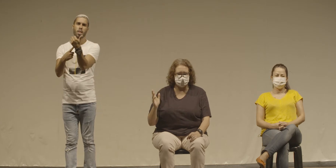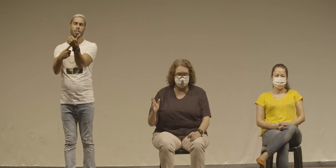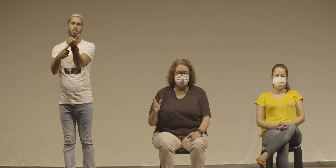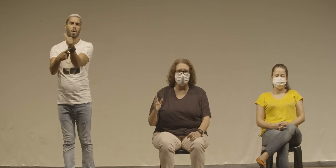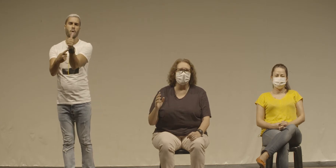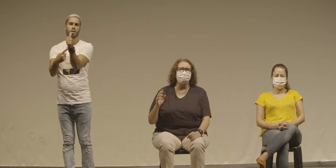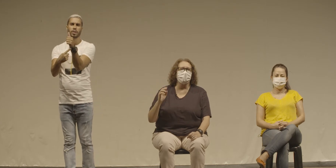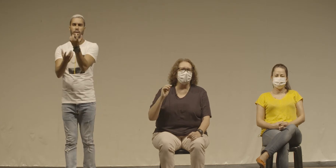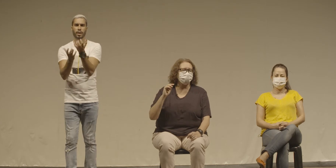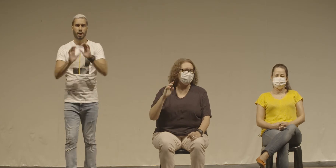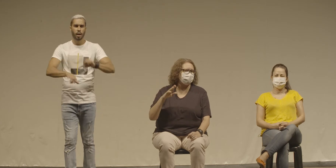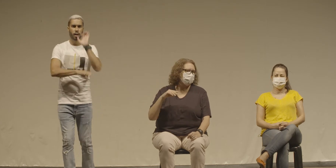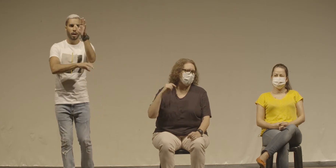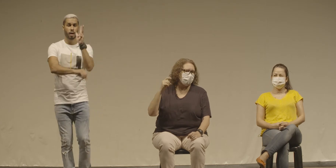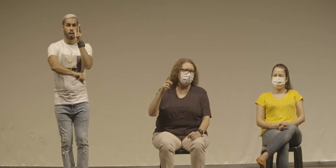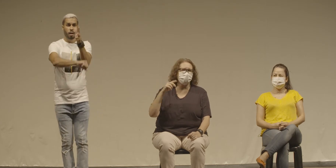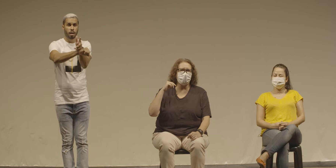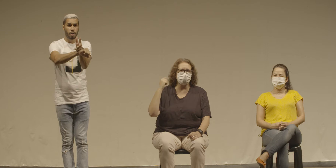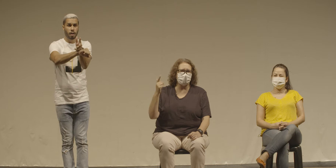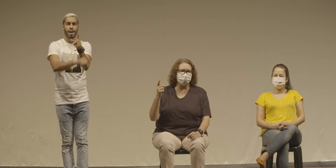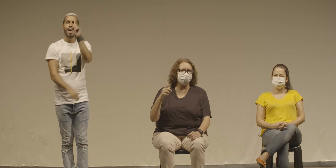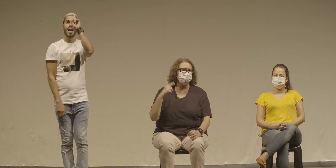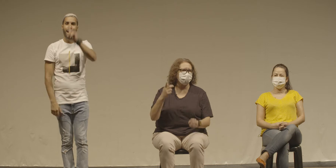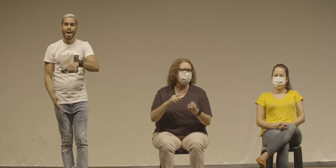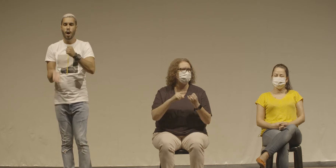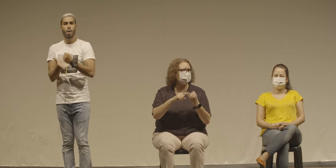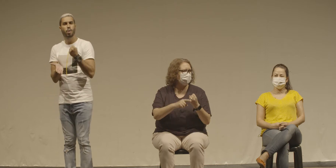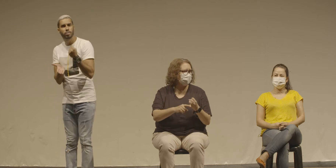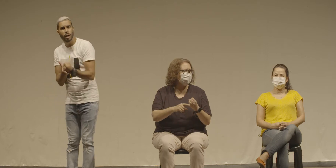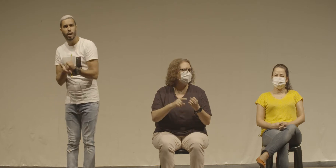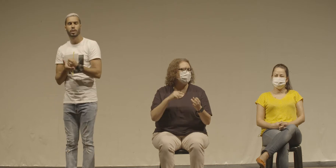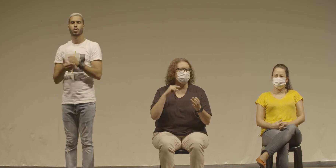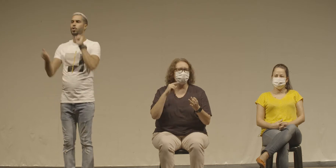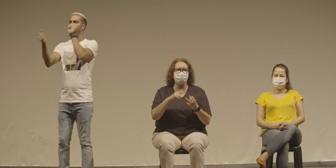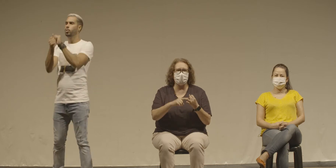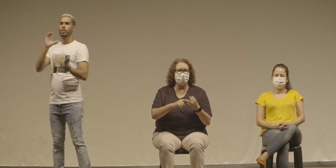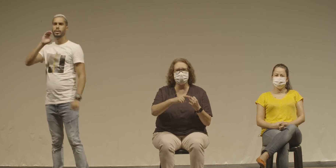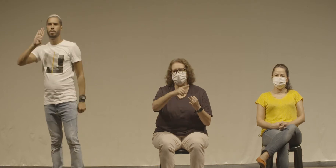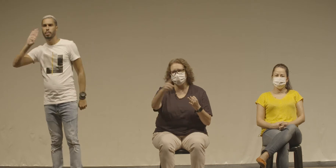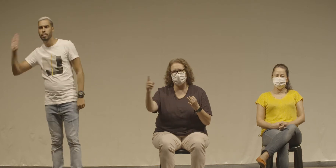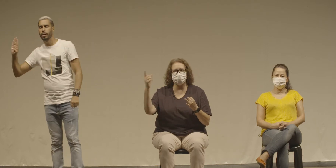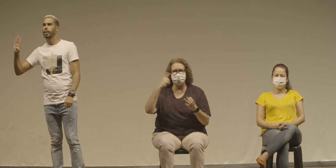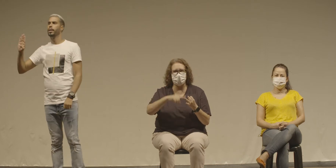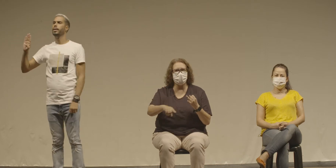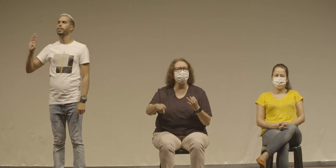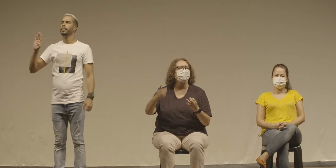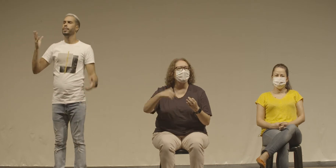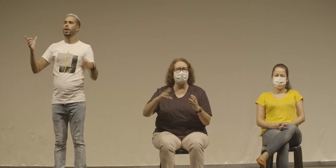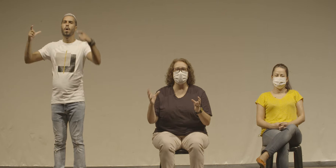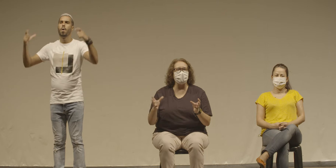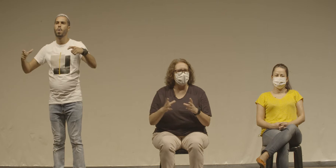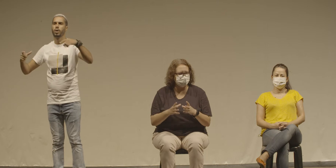Basquete Feminino, isso vai ser um acordo, um contrato junto com o CBB, junto com aonde vão ser os